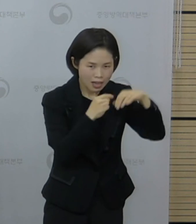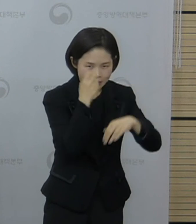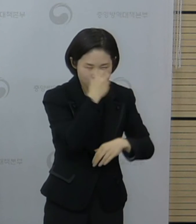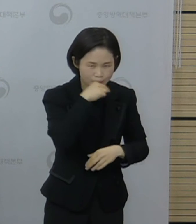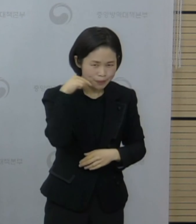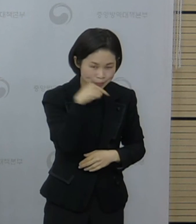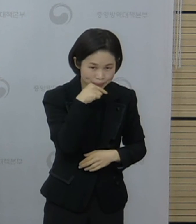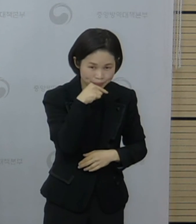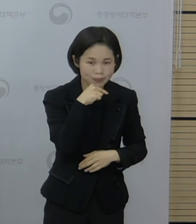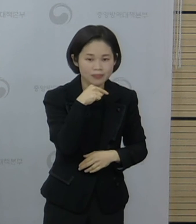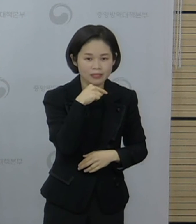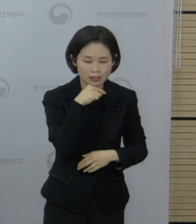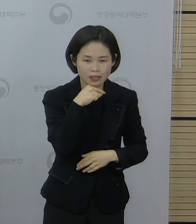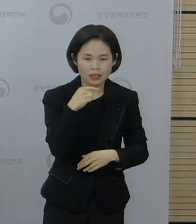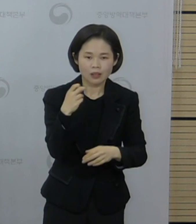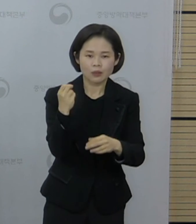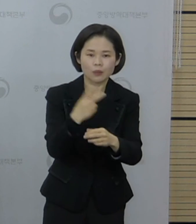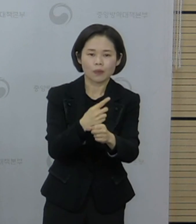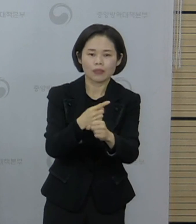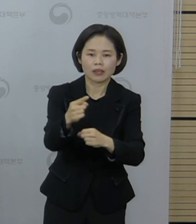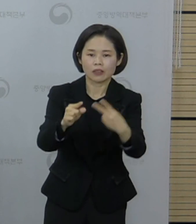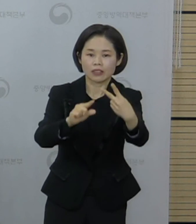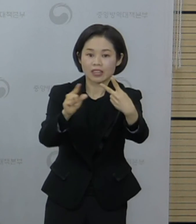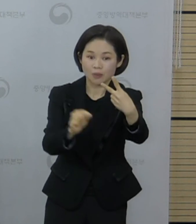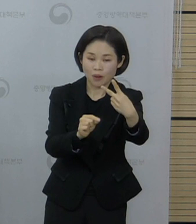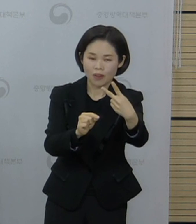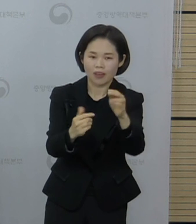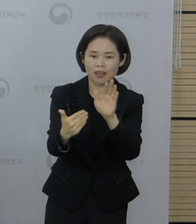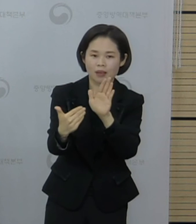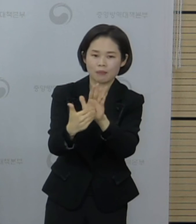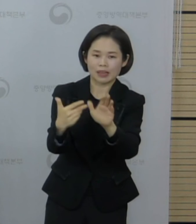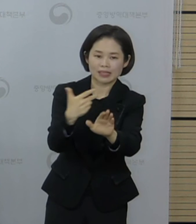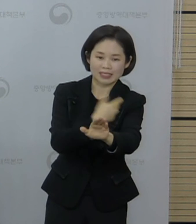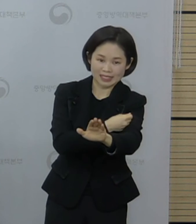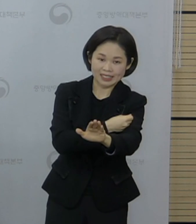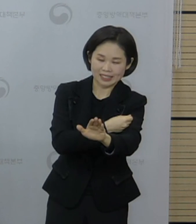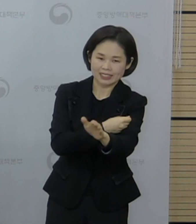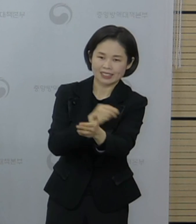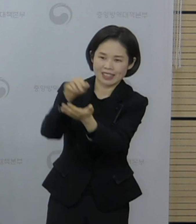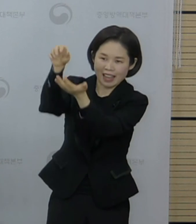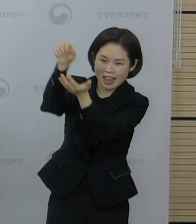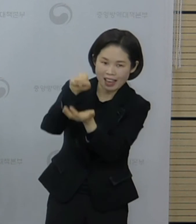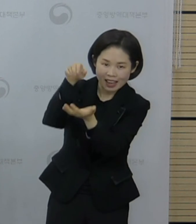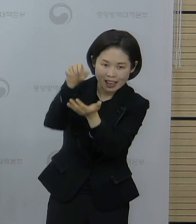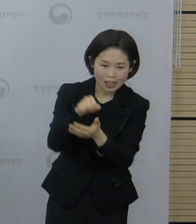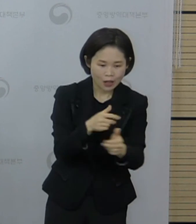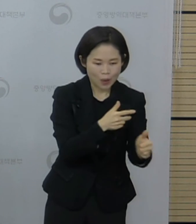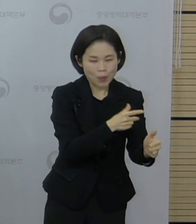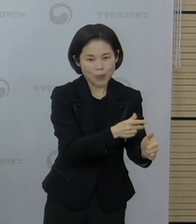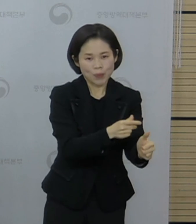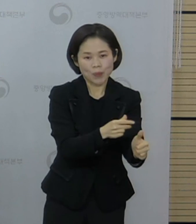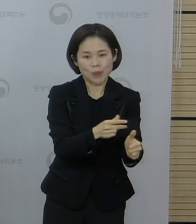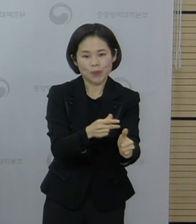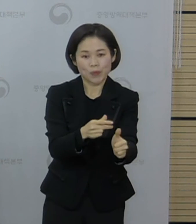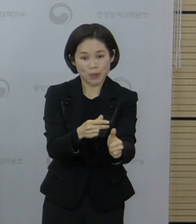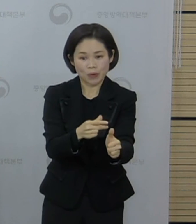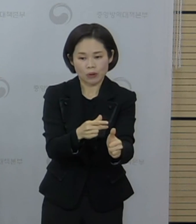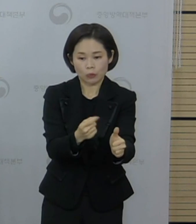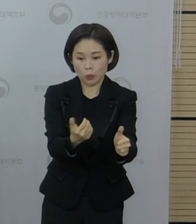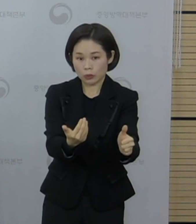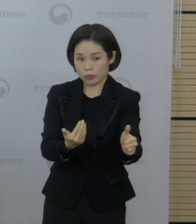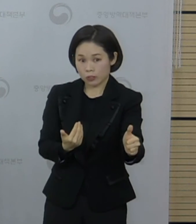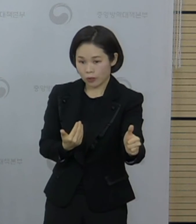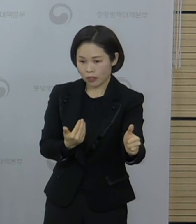내년 2월 병 부터 순차적으로 시작될 코로나 7 백신 접종 또한 그 이전에